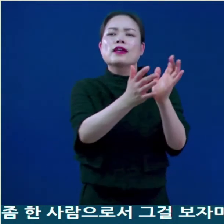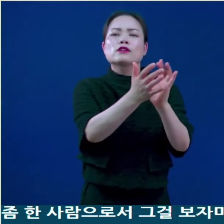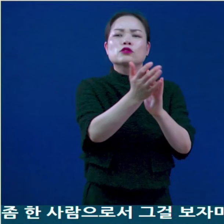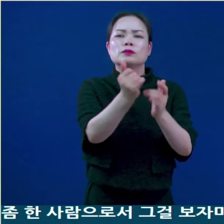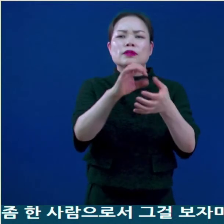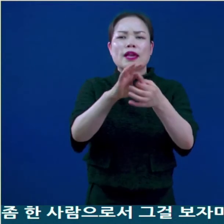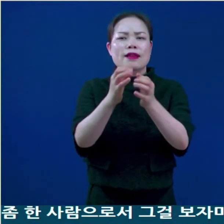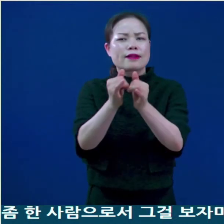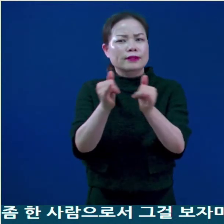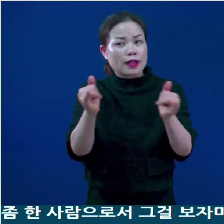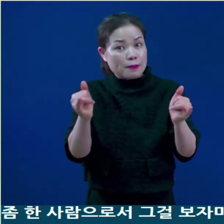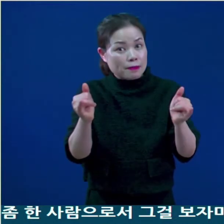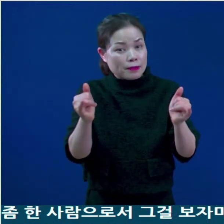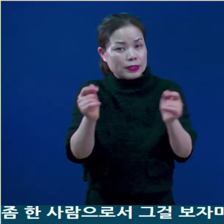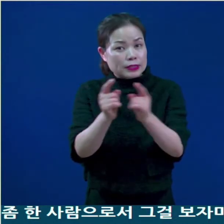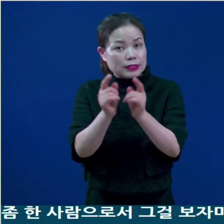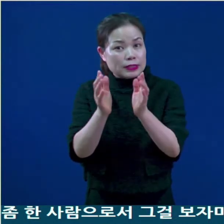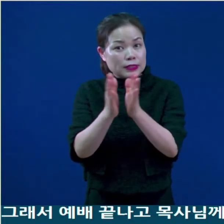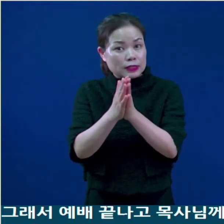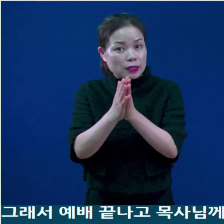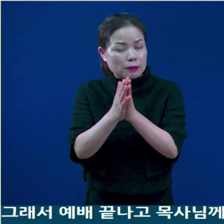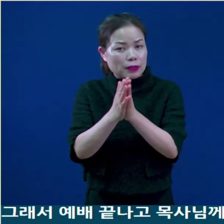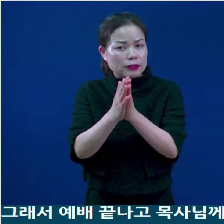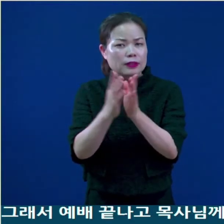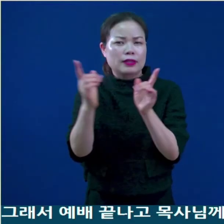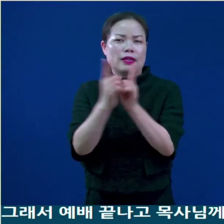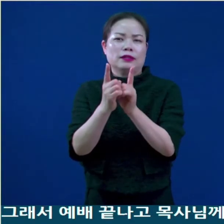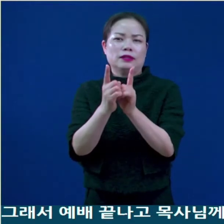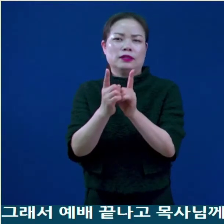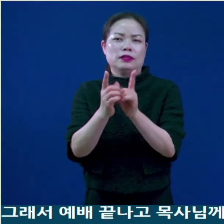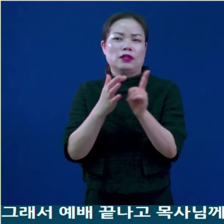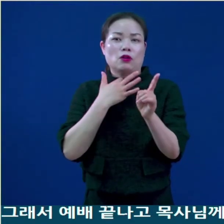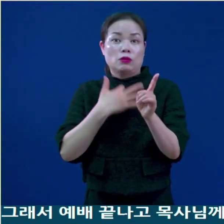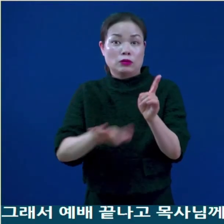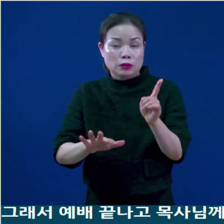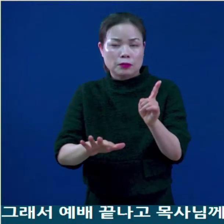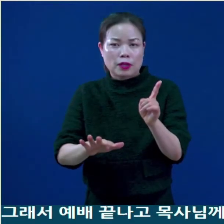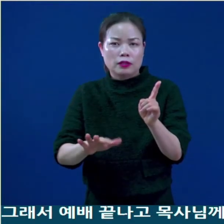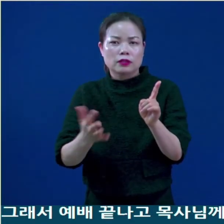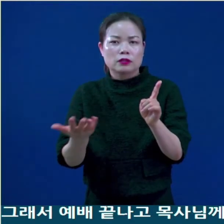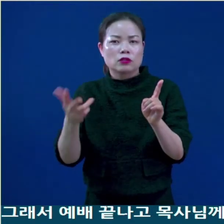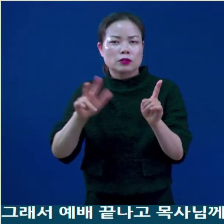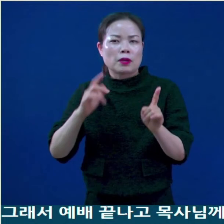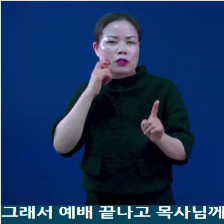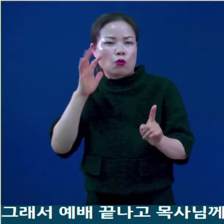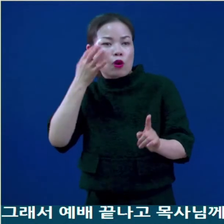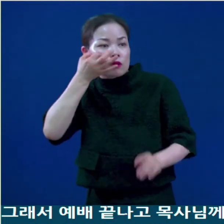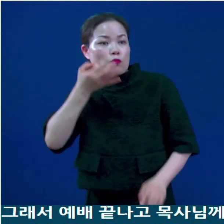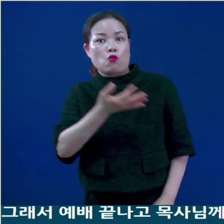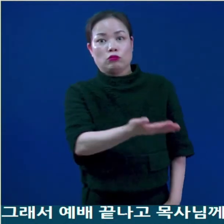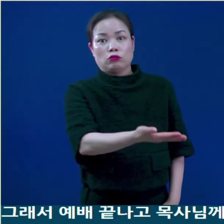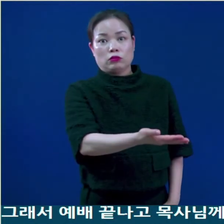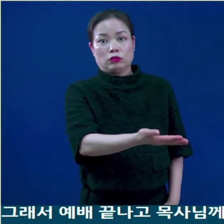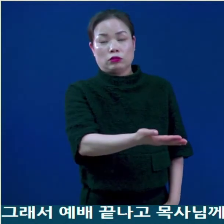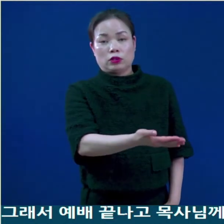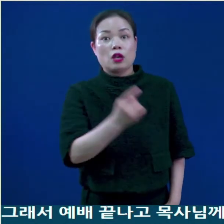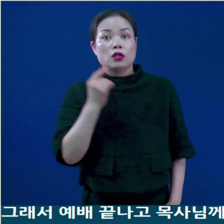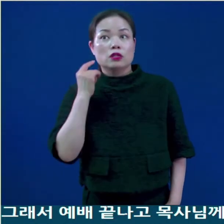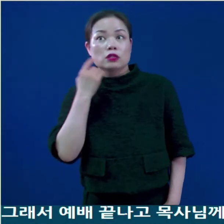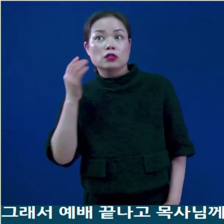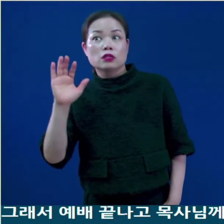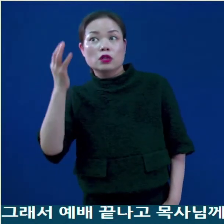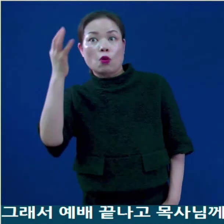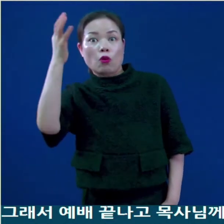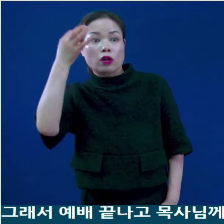헬라 사람들을 직접 만나지 않았는데 영광을 보여주셨잖냐고. 그 영광을 보는